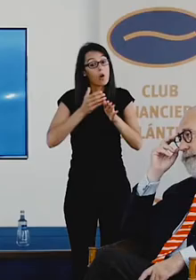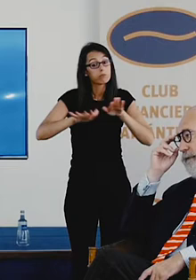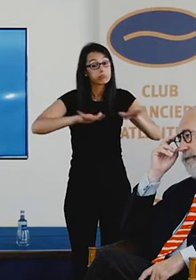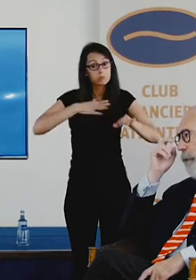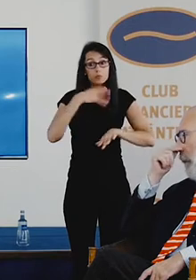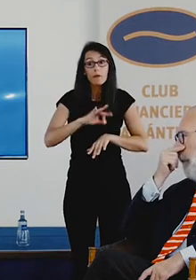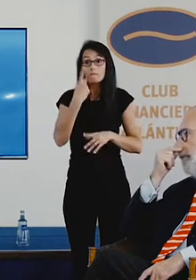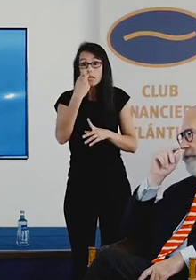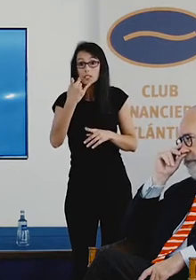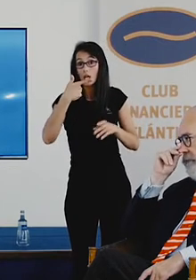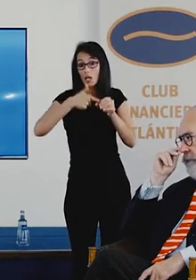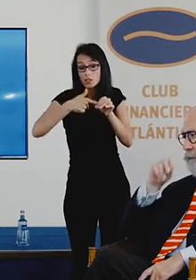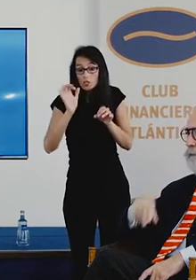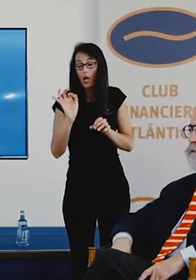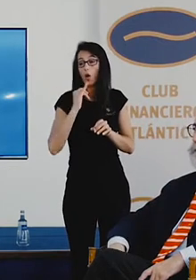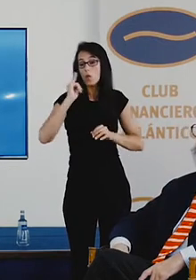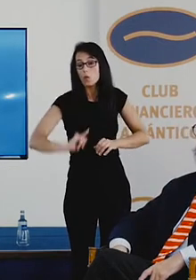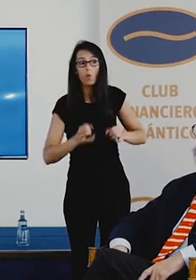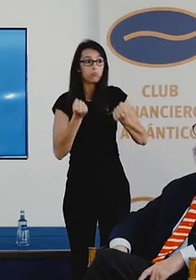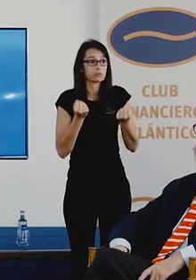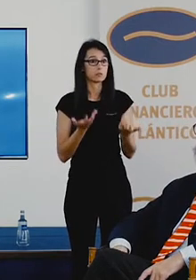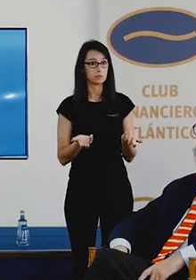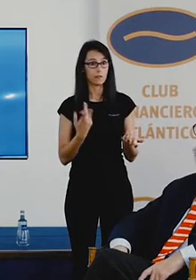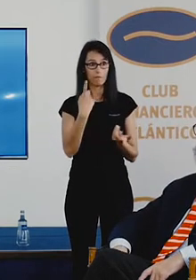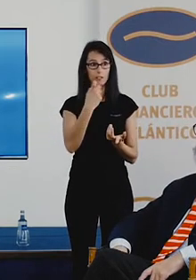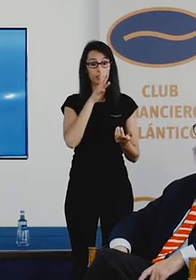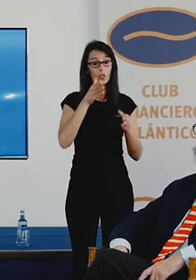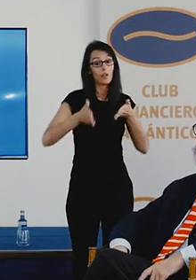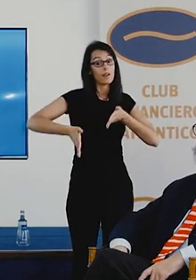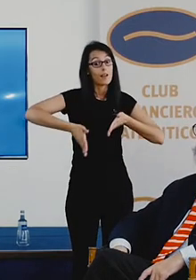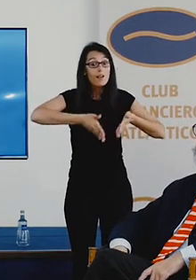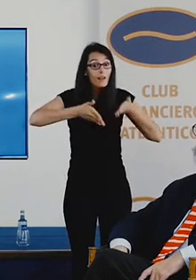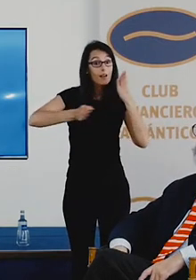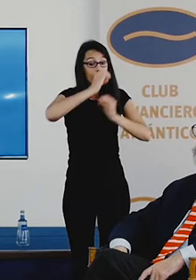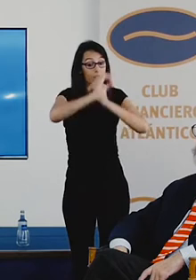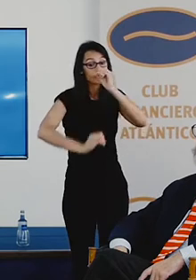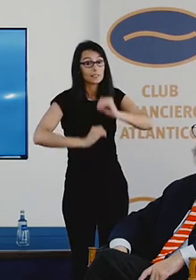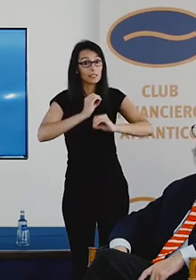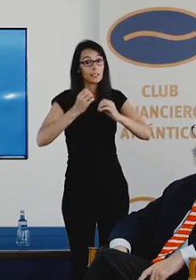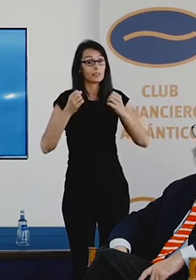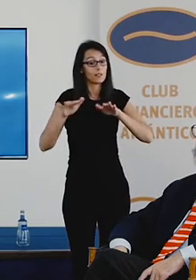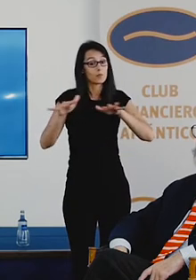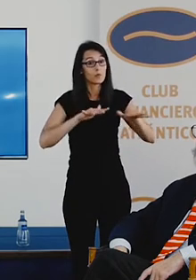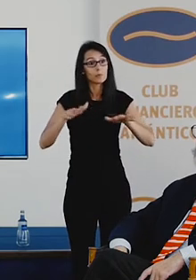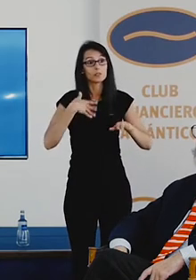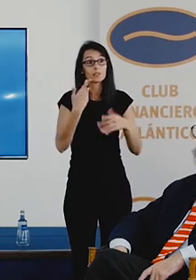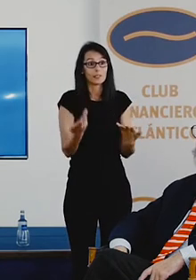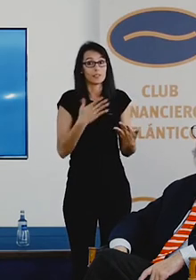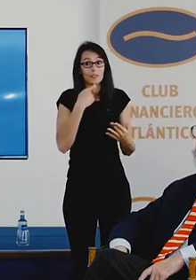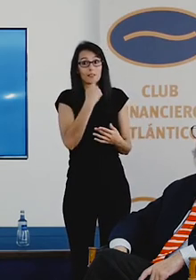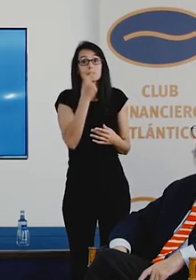combustible, de gasolina, de energía. Y la energía del camino seréis la gente que os dignéis